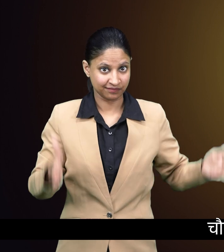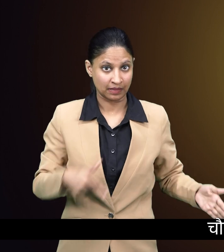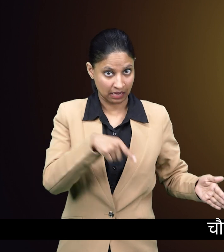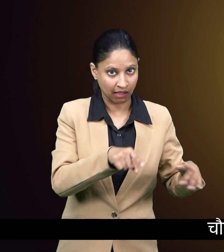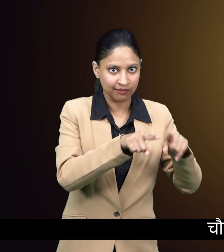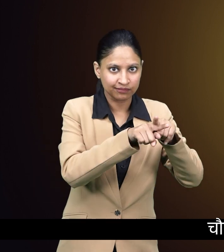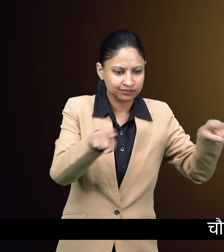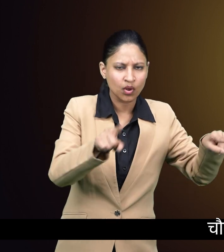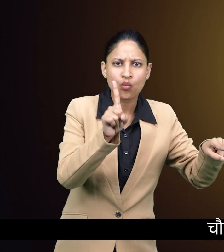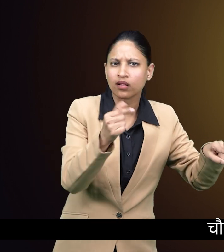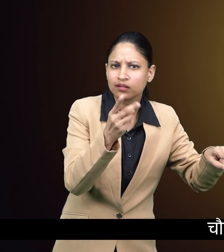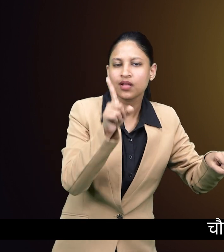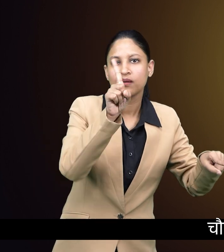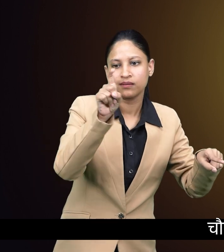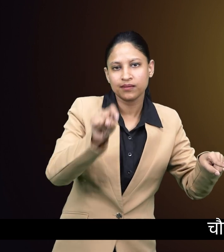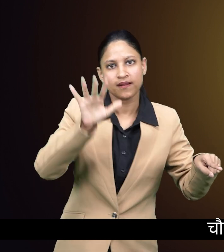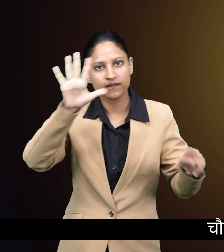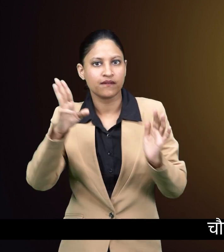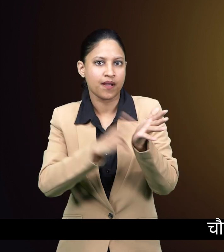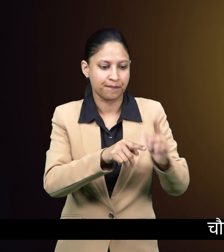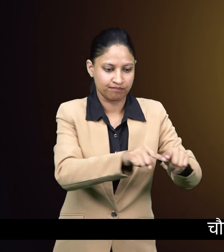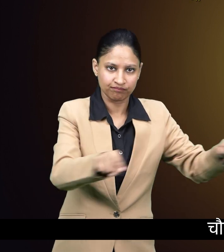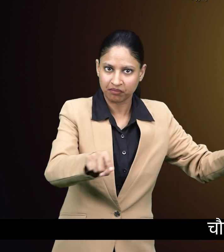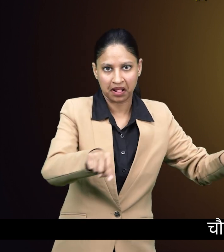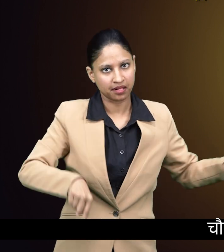चौकोन टेबल बाजू बरोबर 1.5 मीटर,